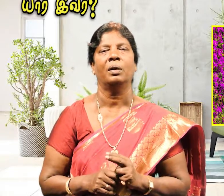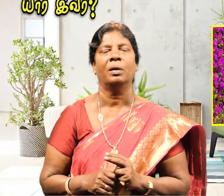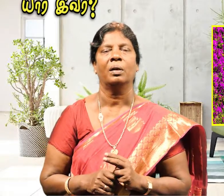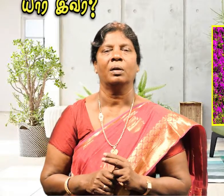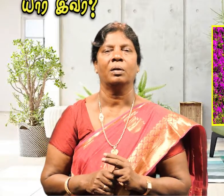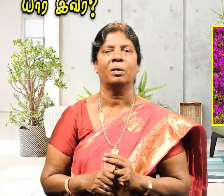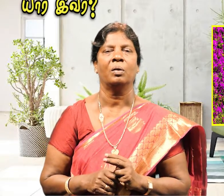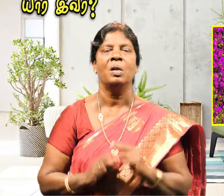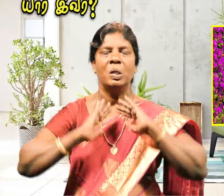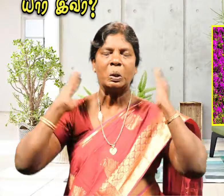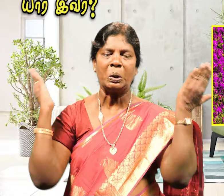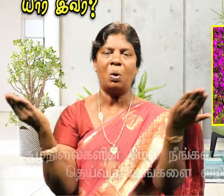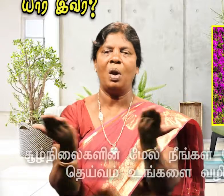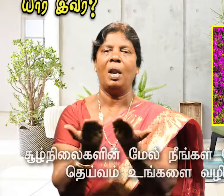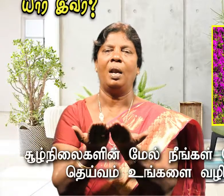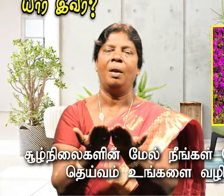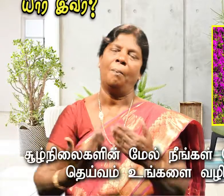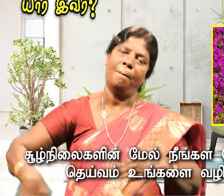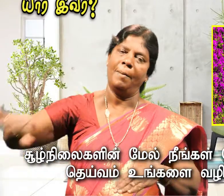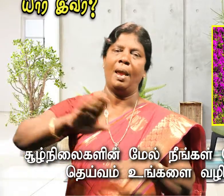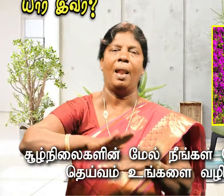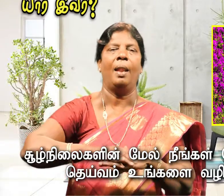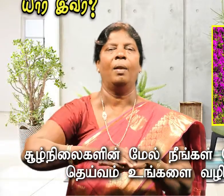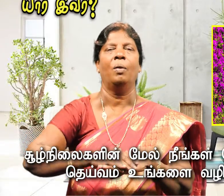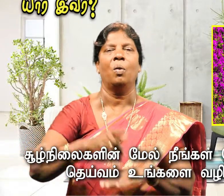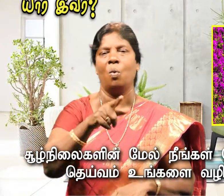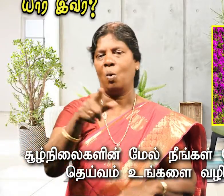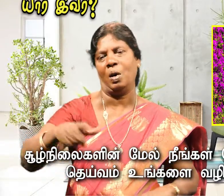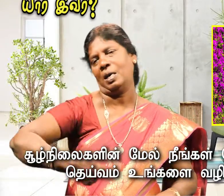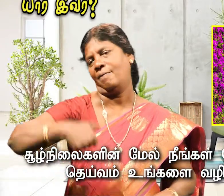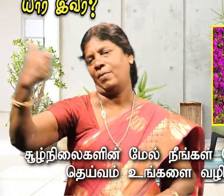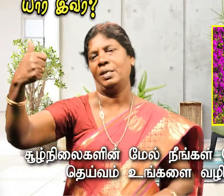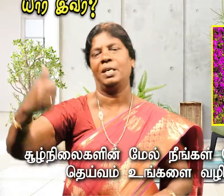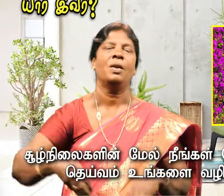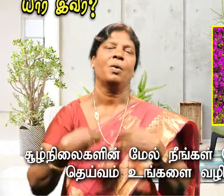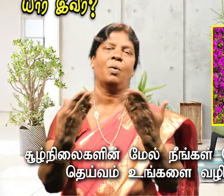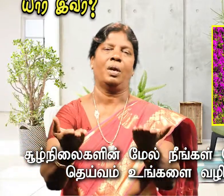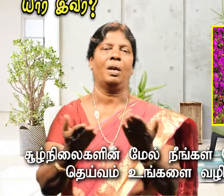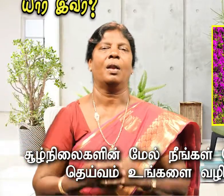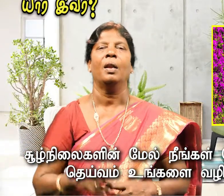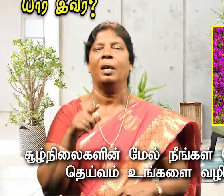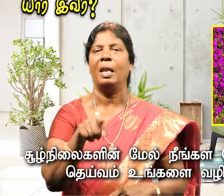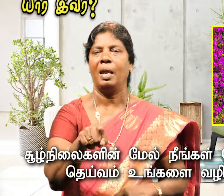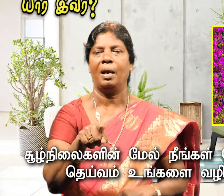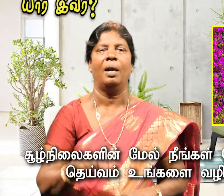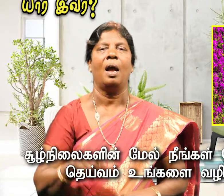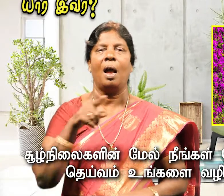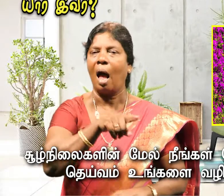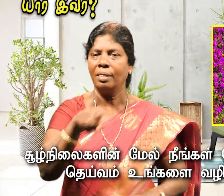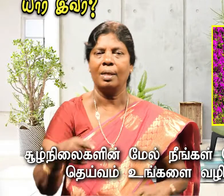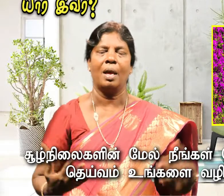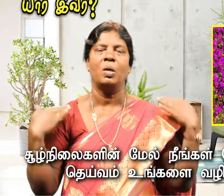என்ன சொல்லுகிறார் என்றால், சூழ்நிலைகளின் மேல் உங்களுக்கு வெற்றி உண்டு,